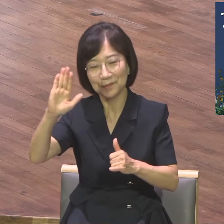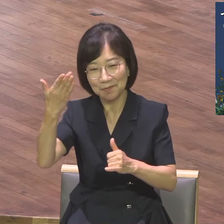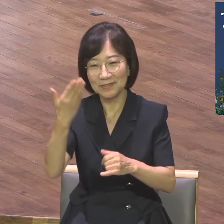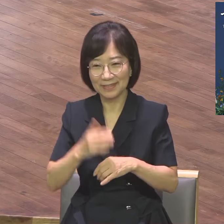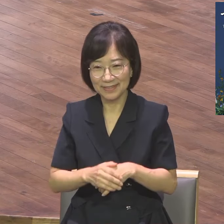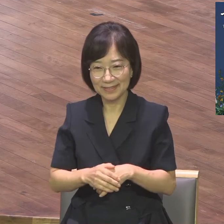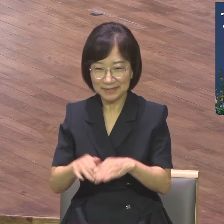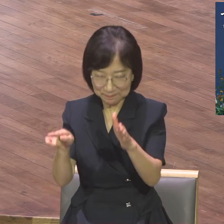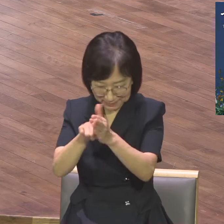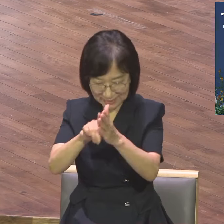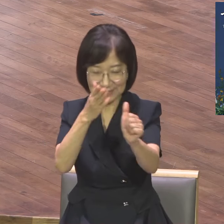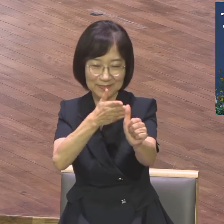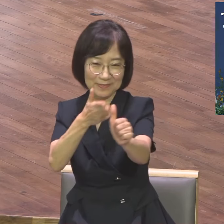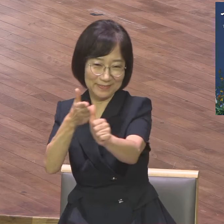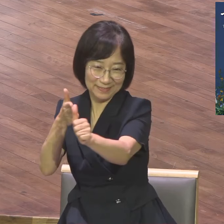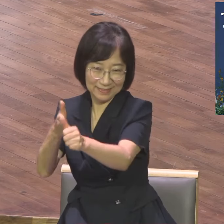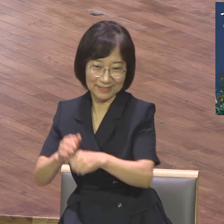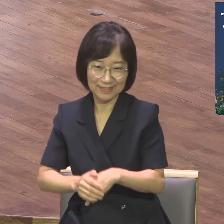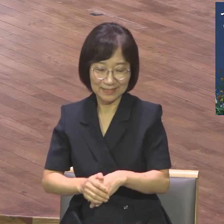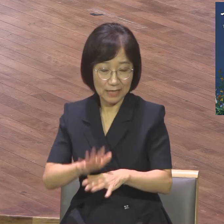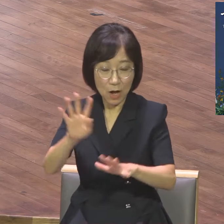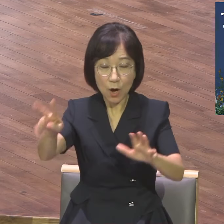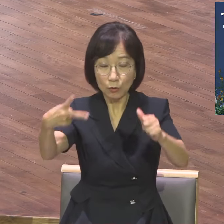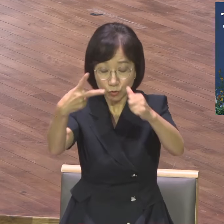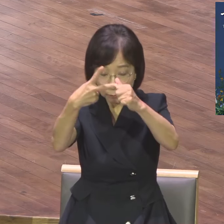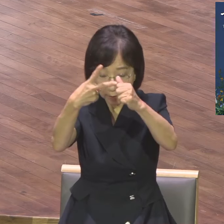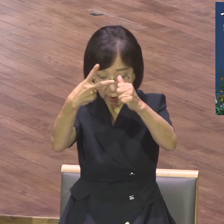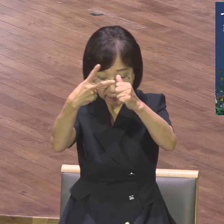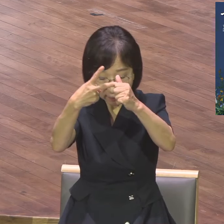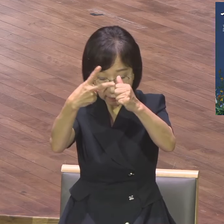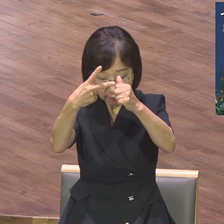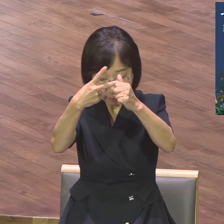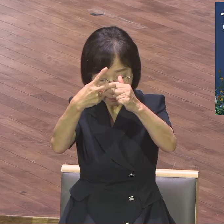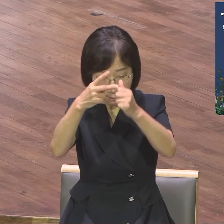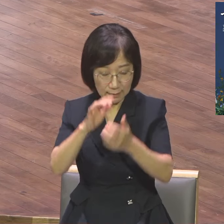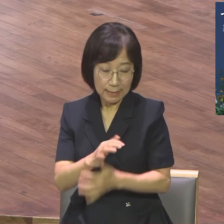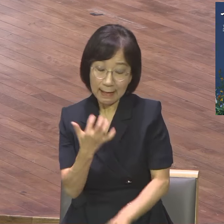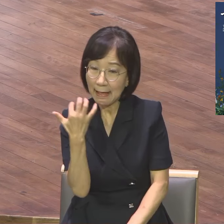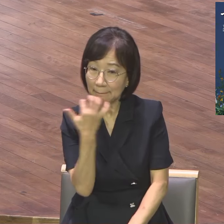믿으시기를 주님으로 축복합니다. 두 번째로 회복 길을